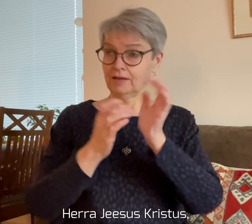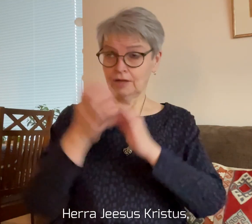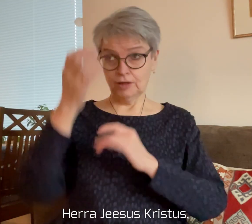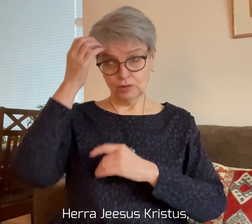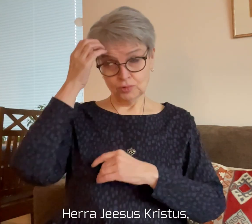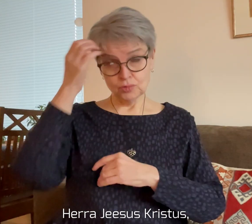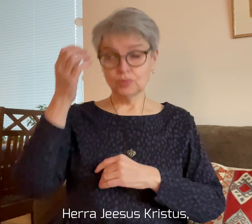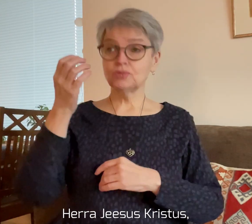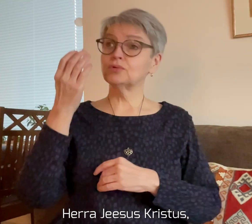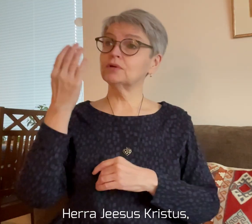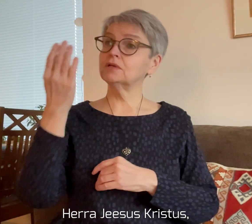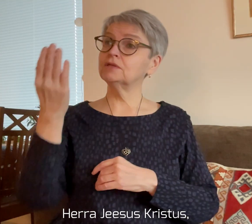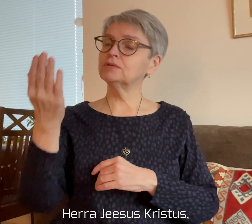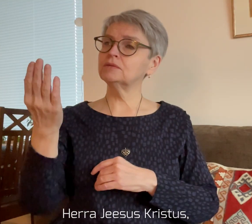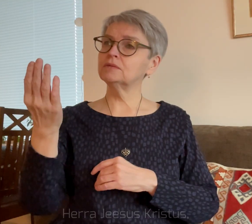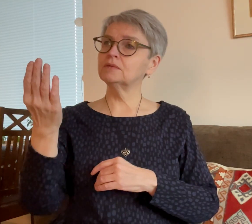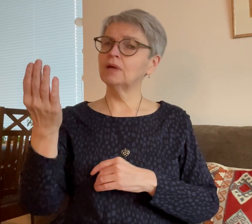Herra Jeesus Kristus,